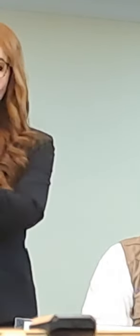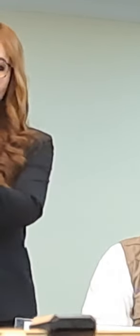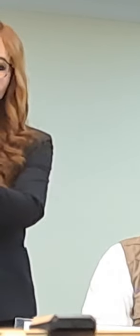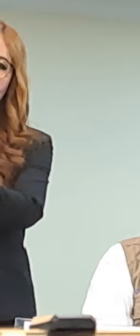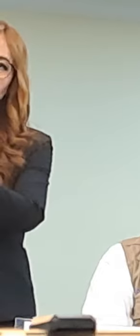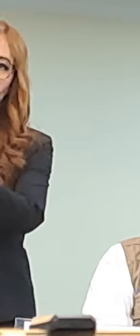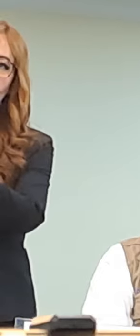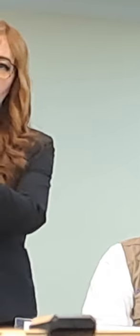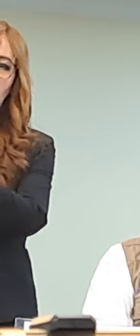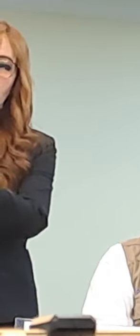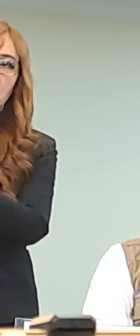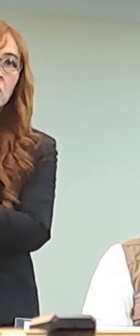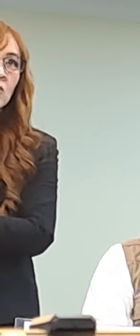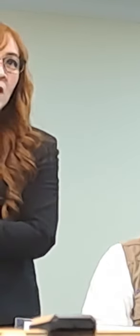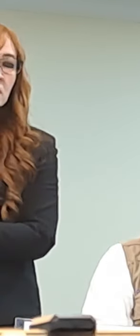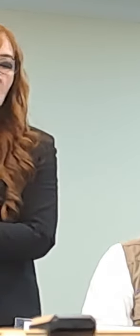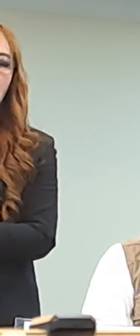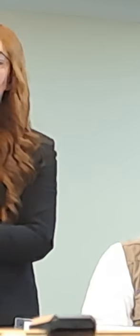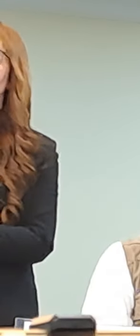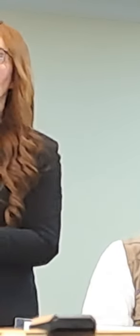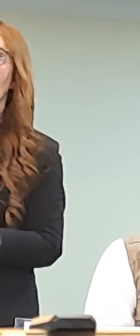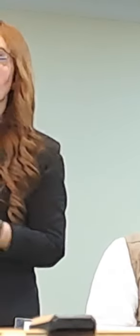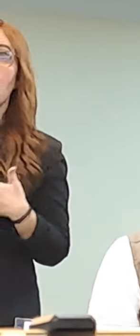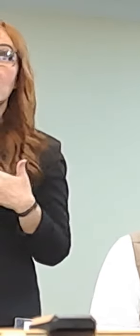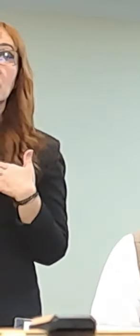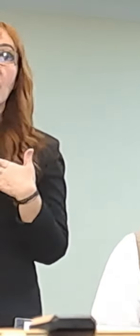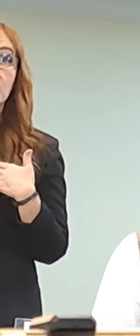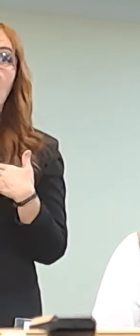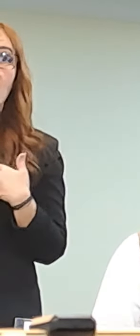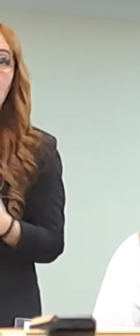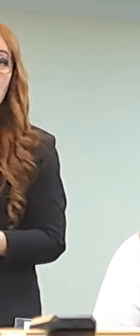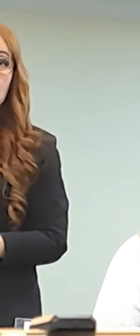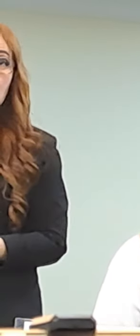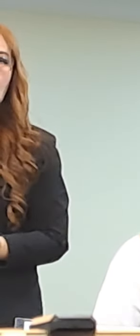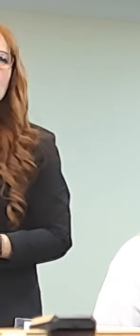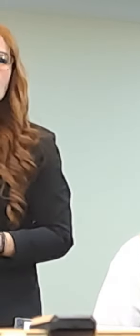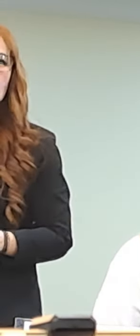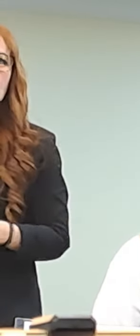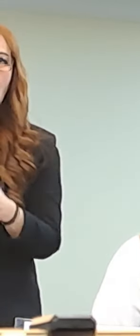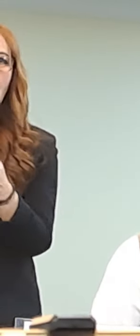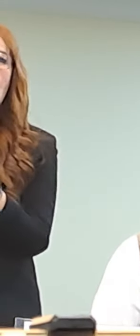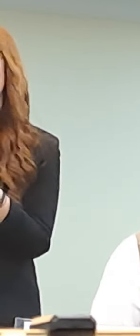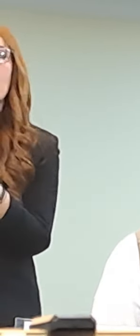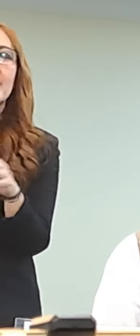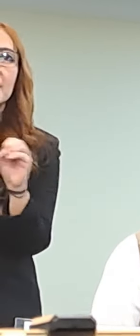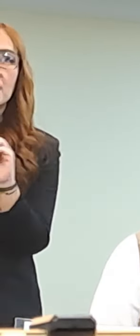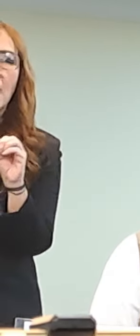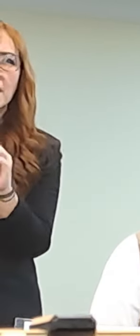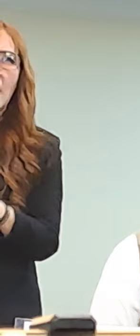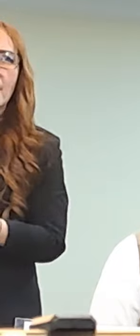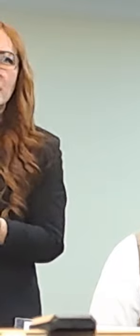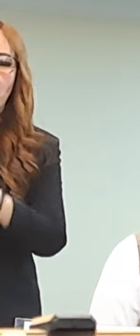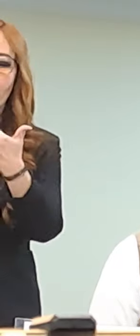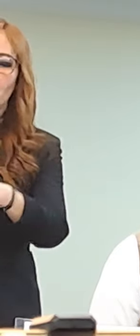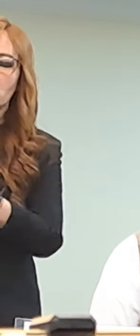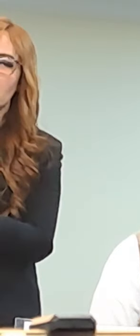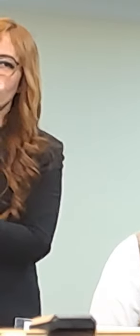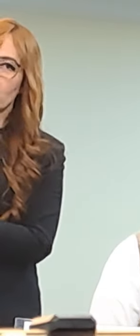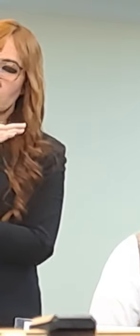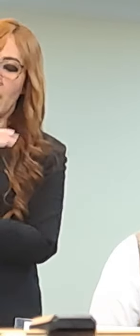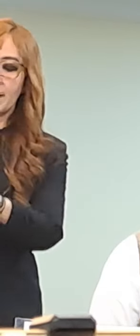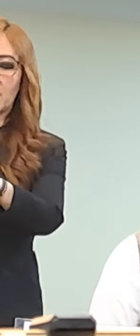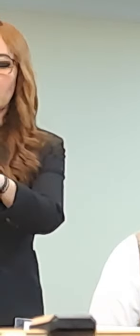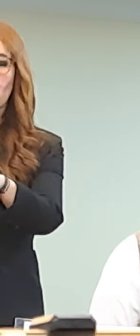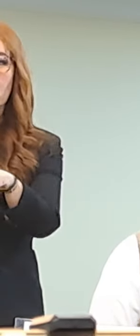daerah wajahnya, kemudian leher, dada itu tampak sudah menghilang sebagian karena proses pembusukan. Kemudian pada kulit di